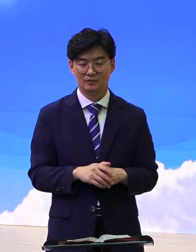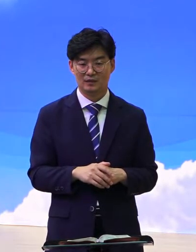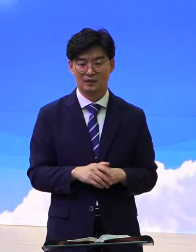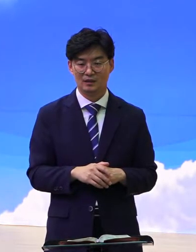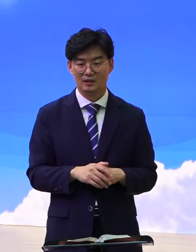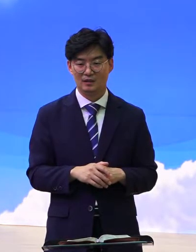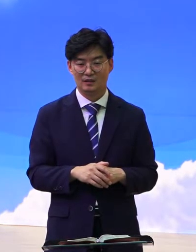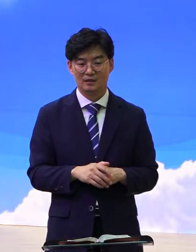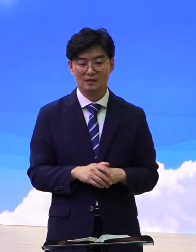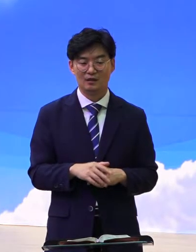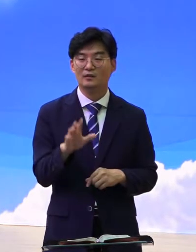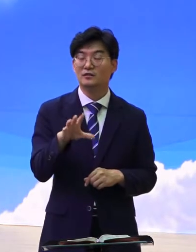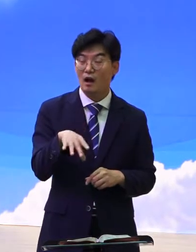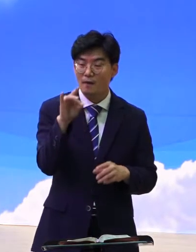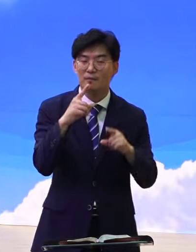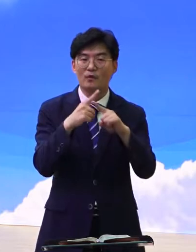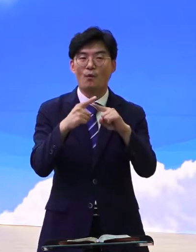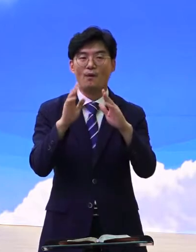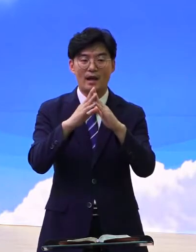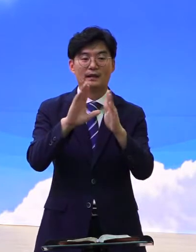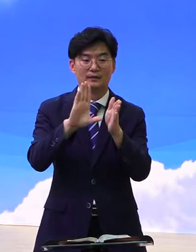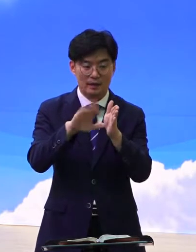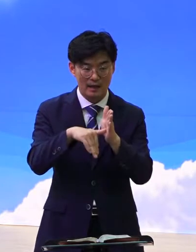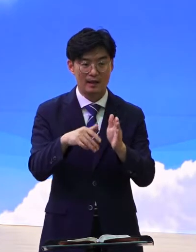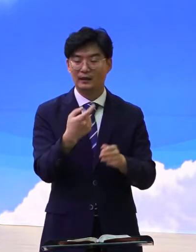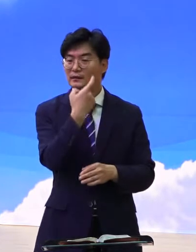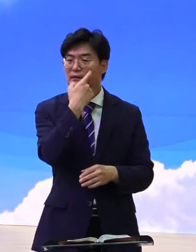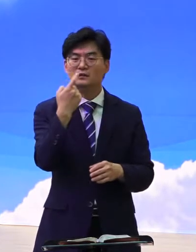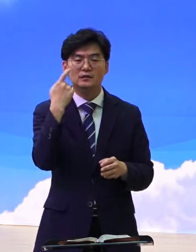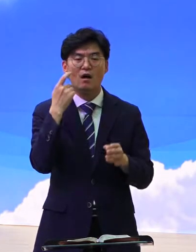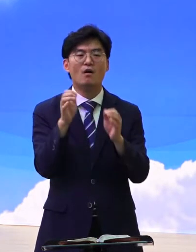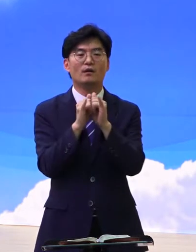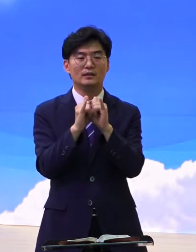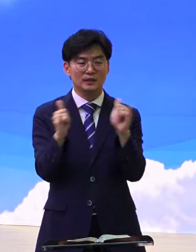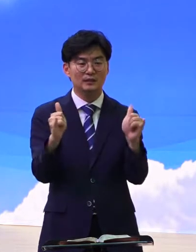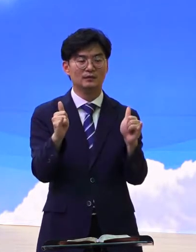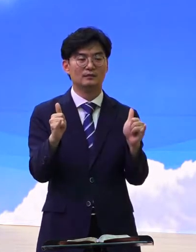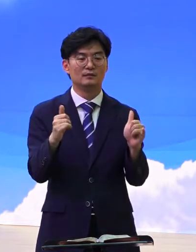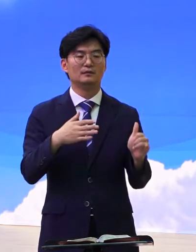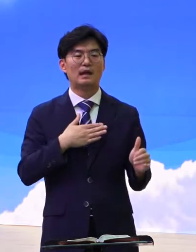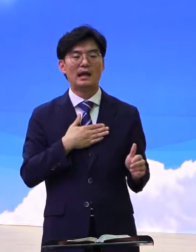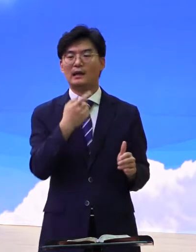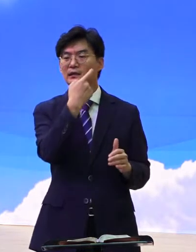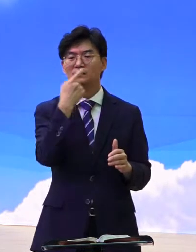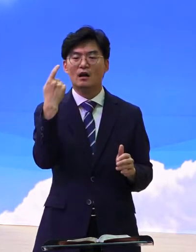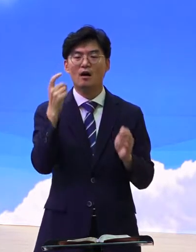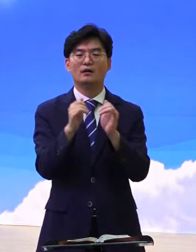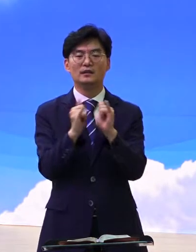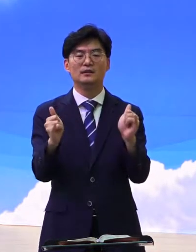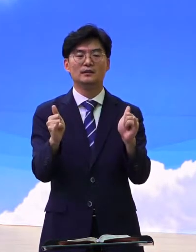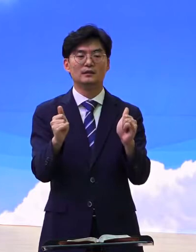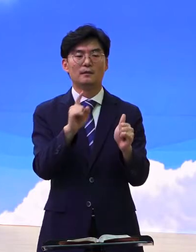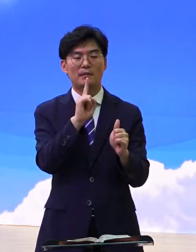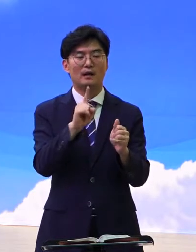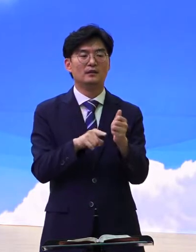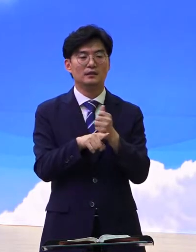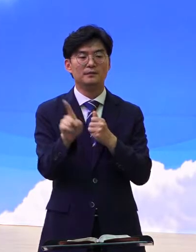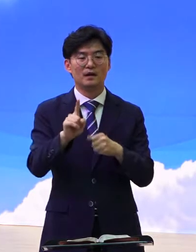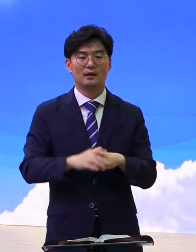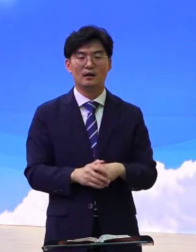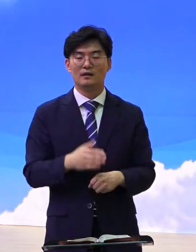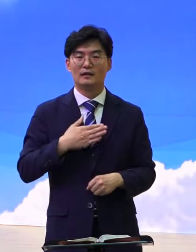적어도 초대교회 당시에는 어떤 일의 증인이 된다는 것은 어떤 일을 위해서 목숨을 내놓는다 하는